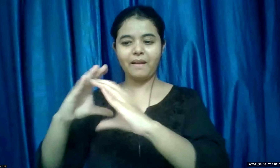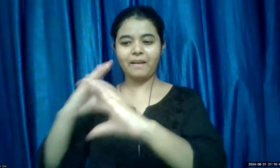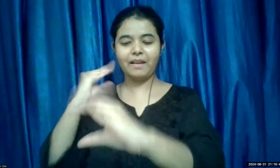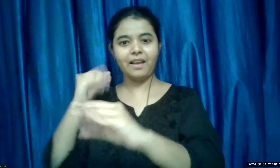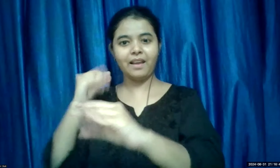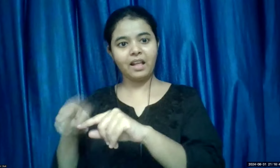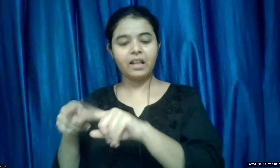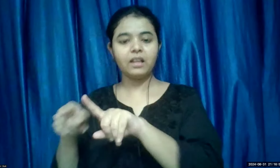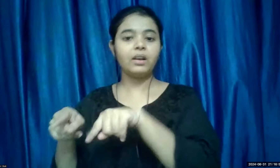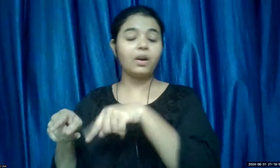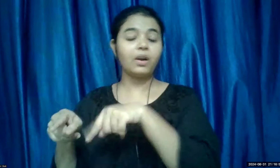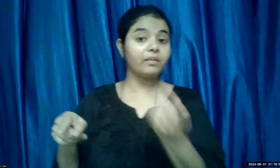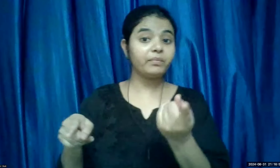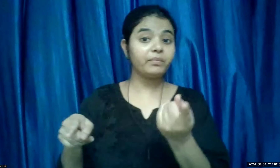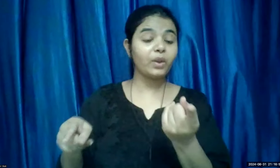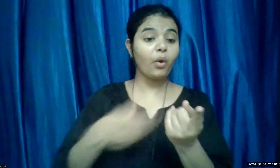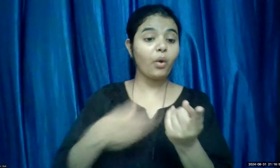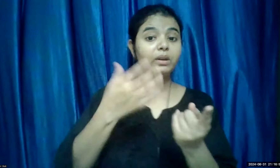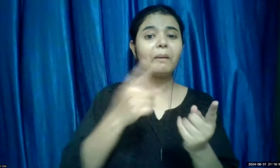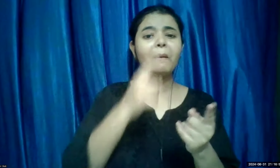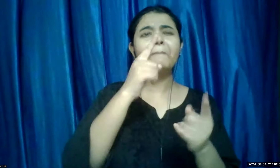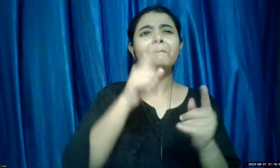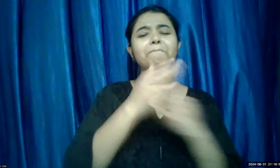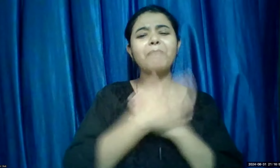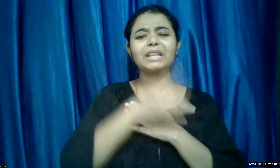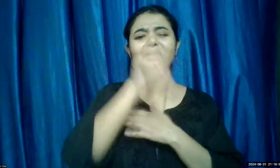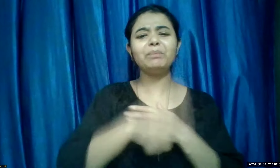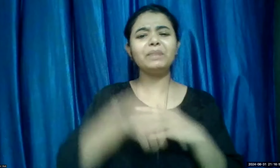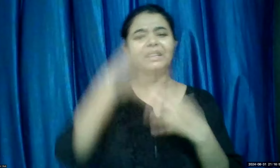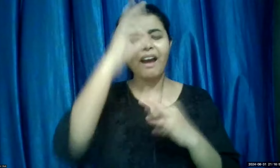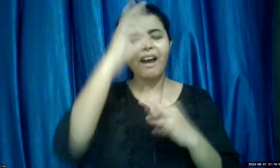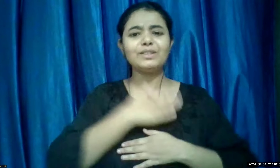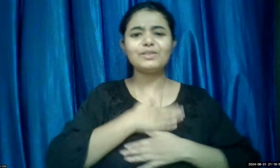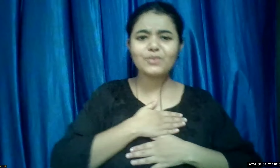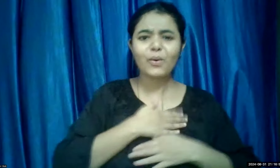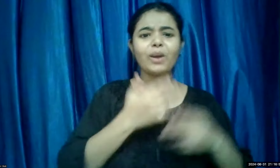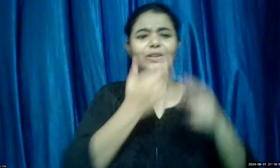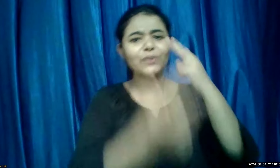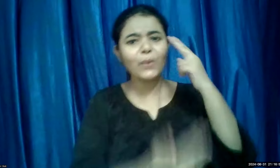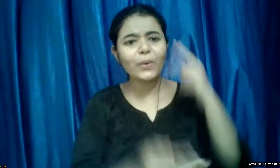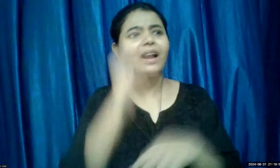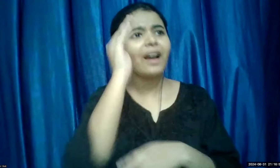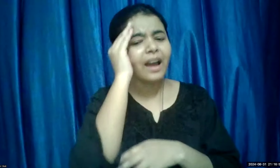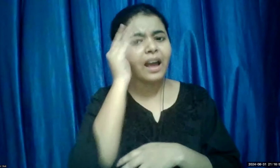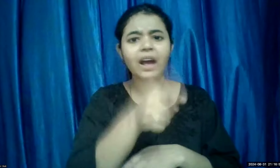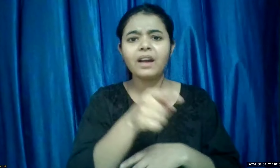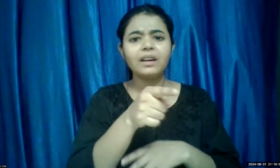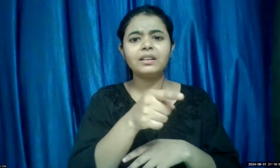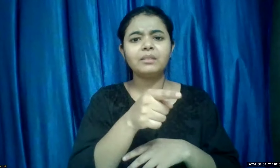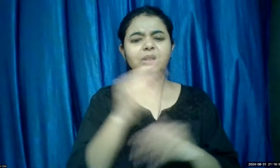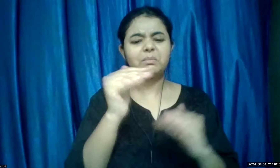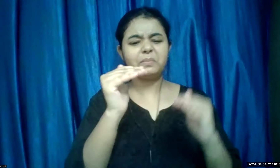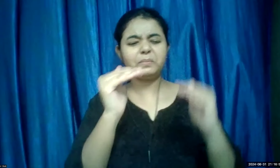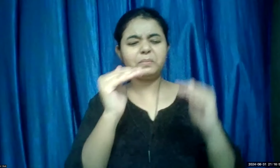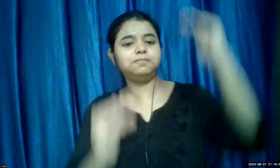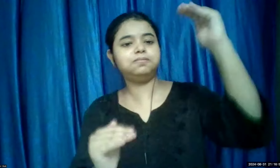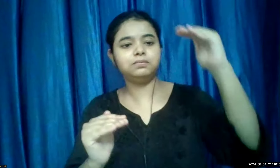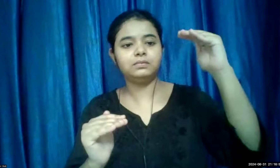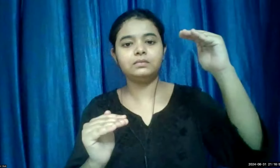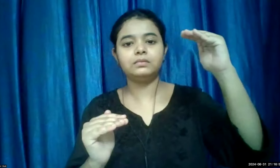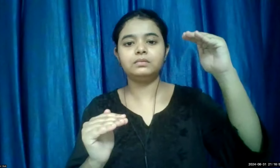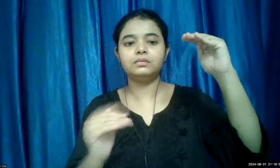होगी, अपितु उससे कहीं कहीं कहीं गुना अधिक इस पूरे संसार के सुख को एक जगह लाके मिला दिया